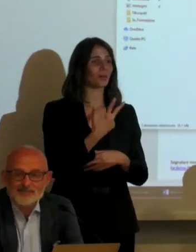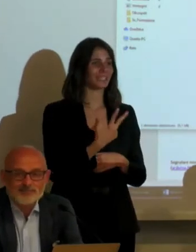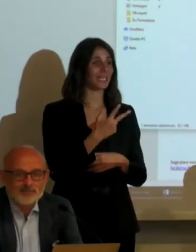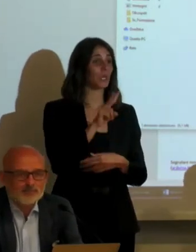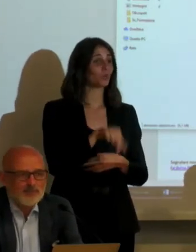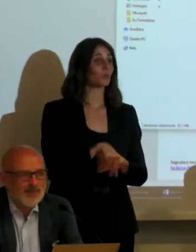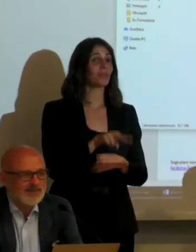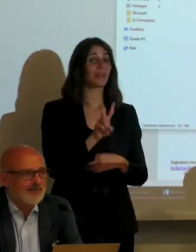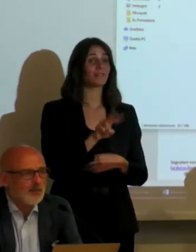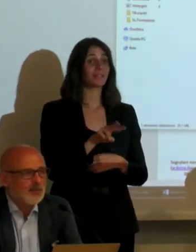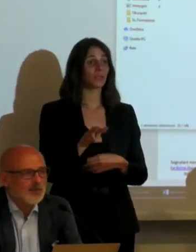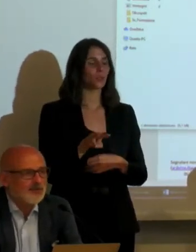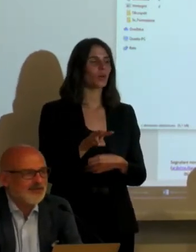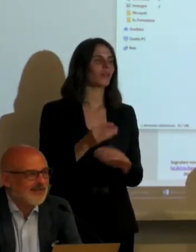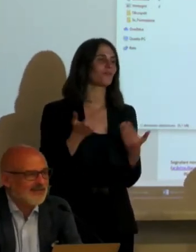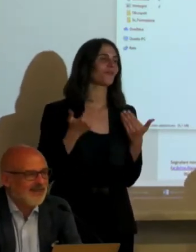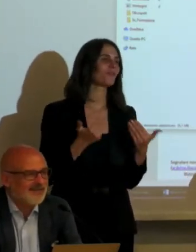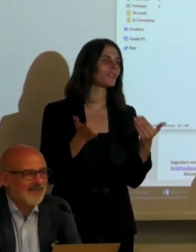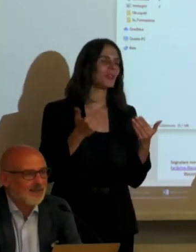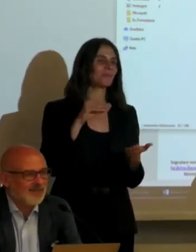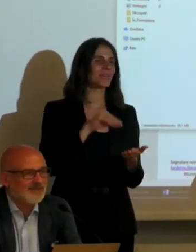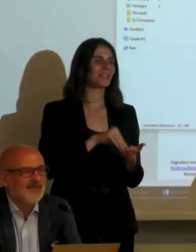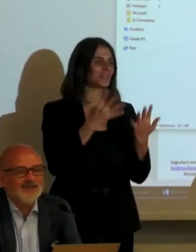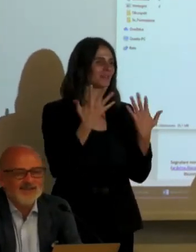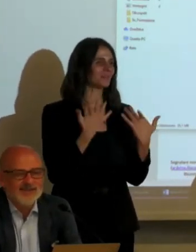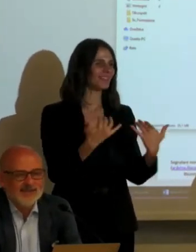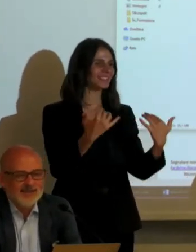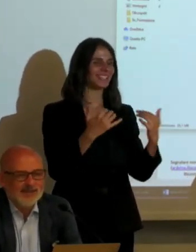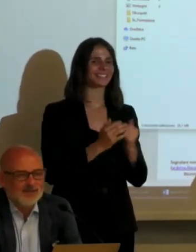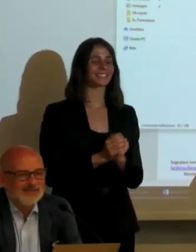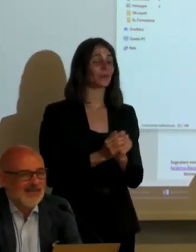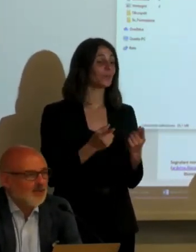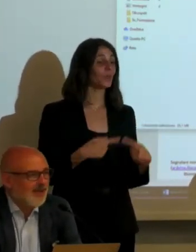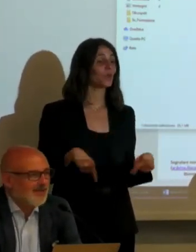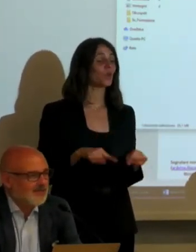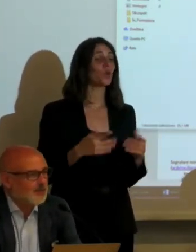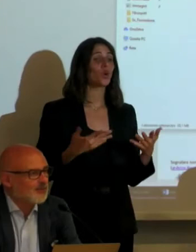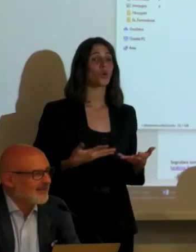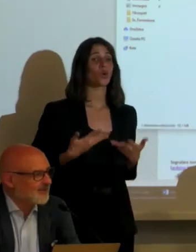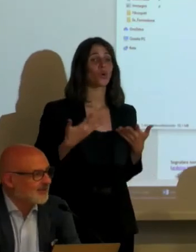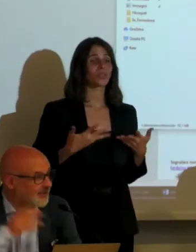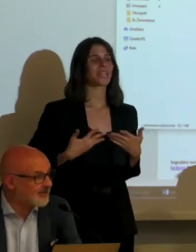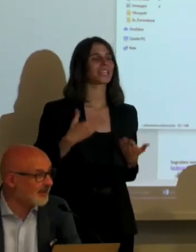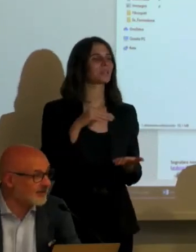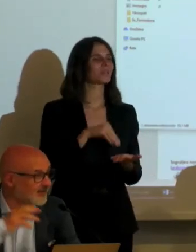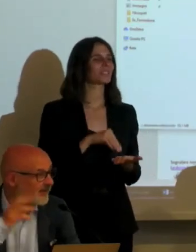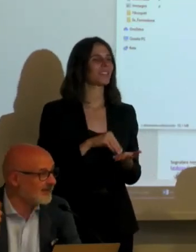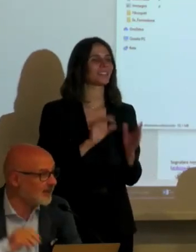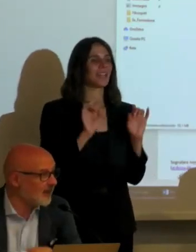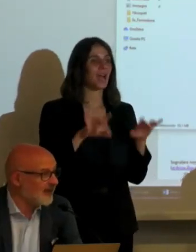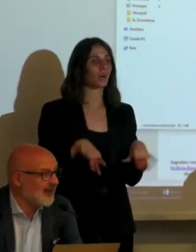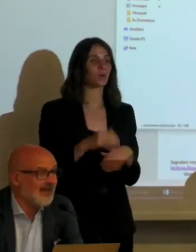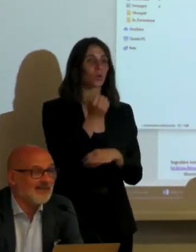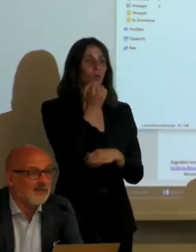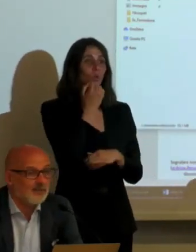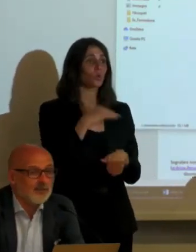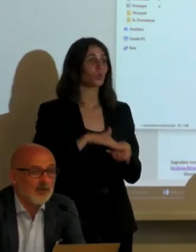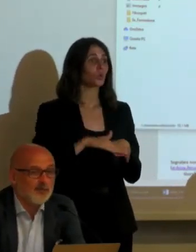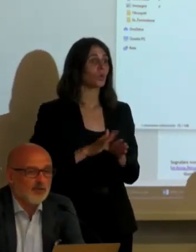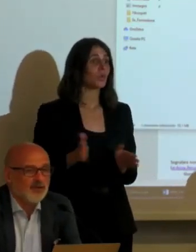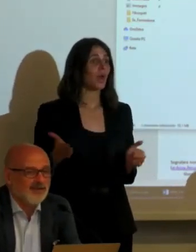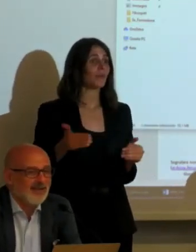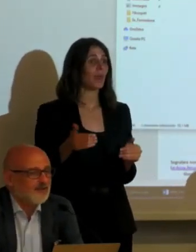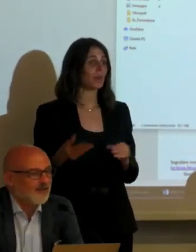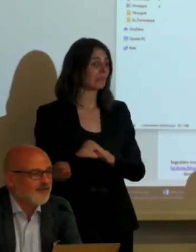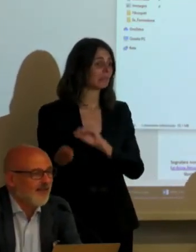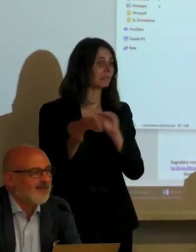presenza. Siamo molto contenti di essere in quest'aula. Scusateci se ci siamo trasferiti da una ora all'altra, ma purtroppo